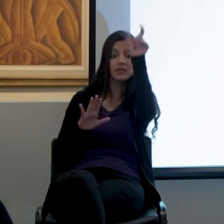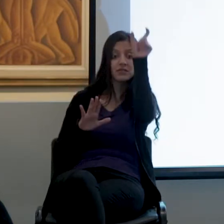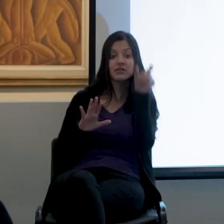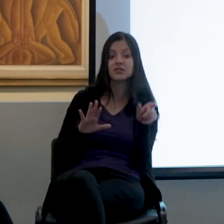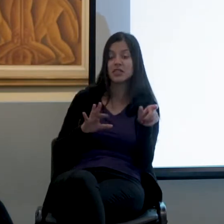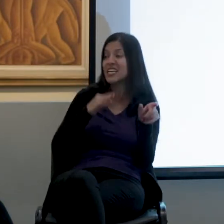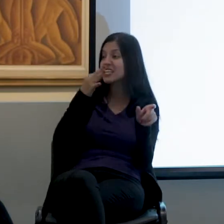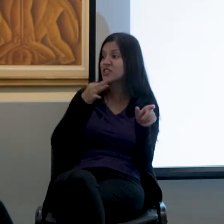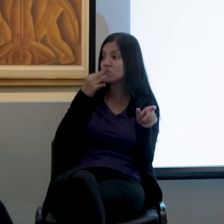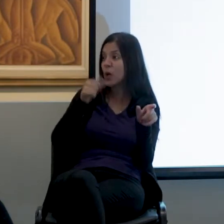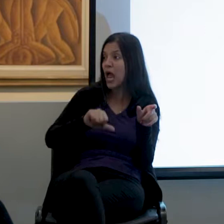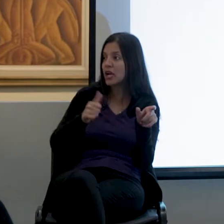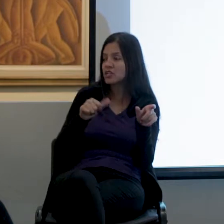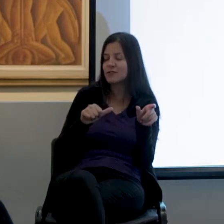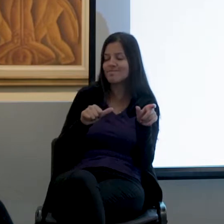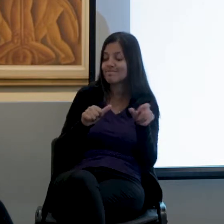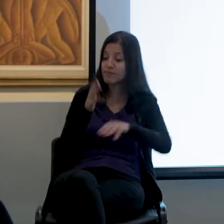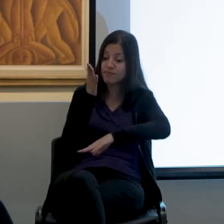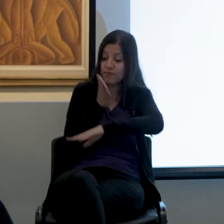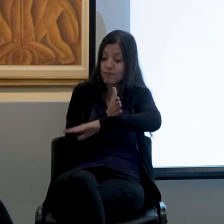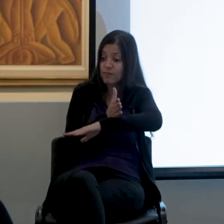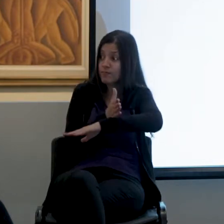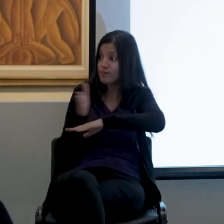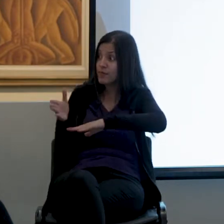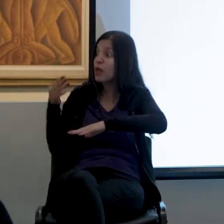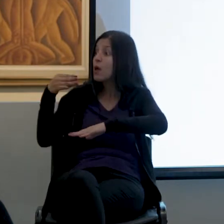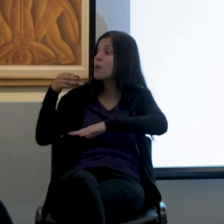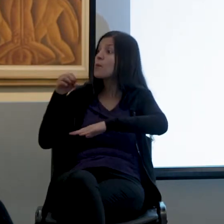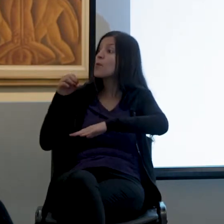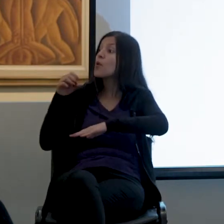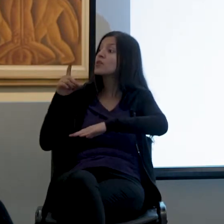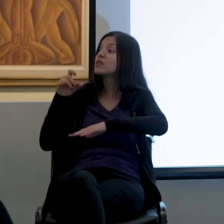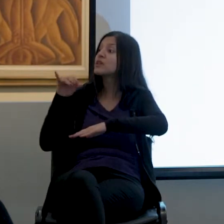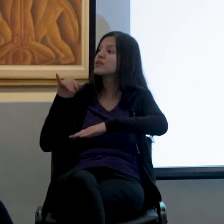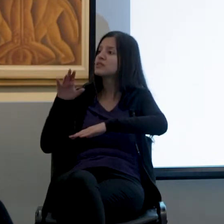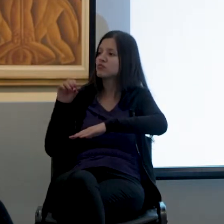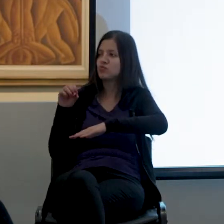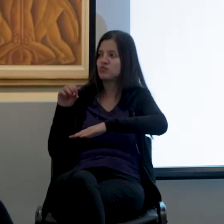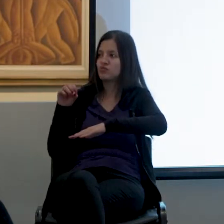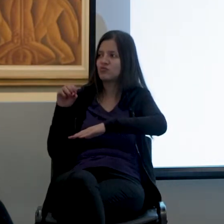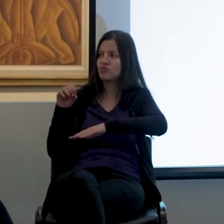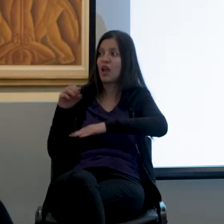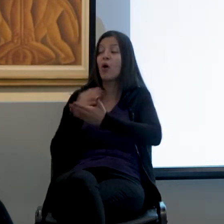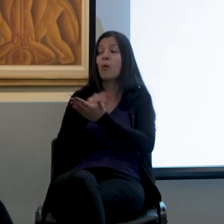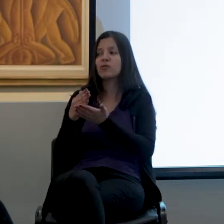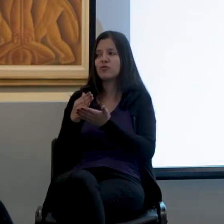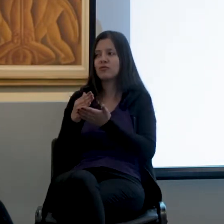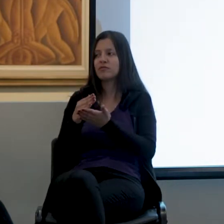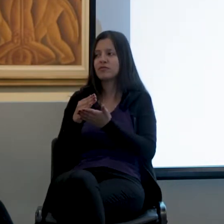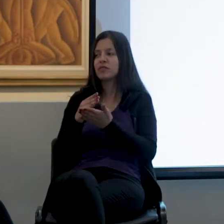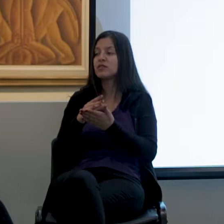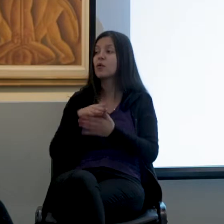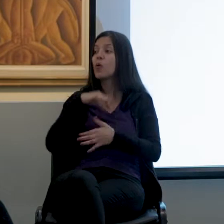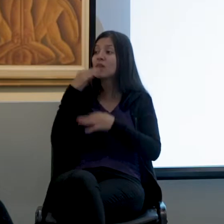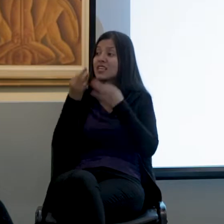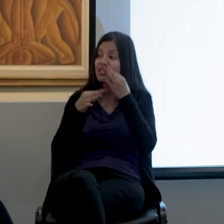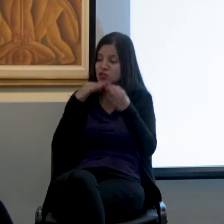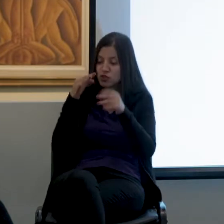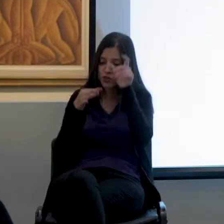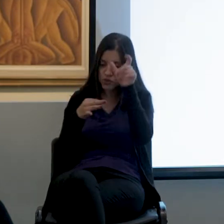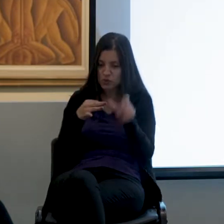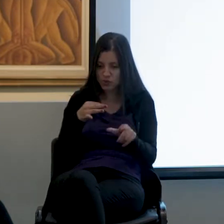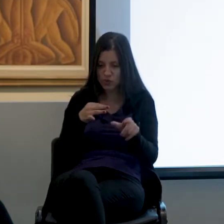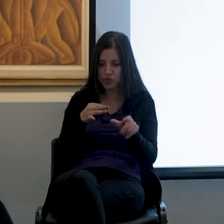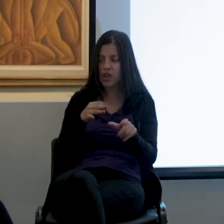figura absolutamente moderna. E o crítico, na sua origem, é isso mesmo, é um orientador do gosto